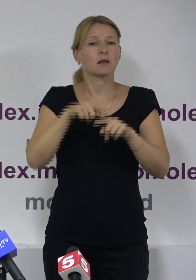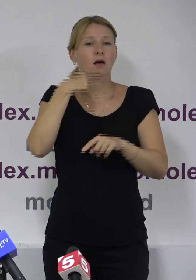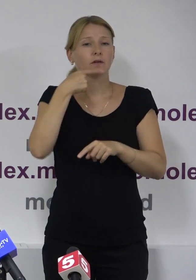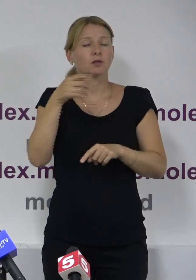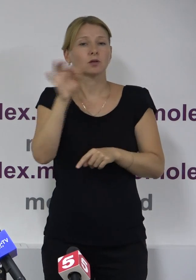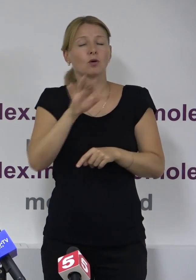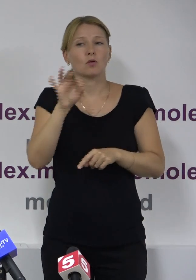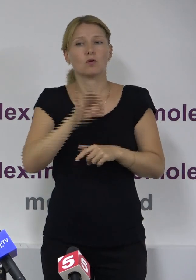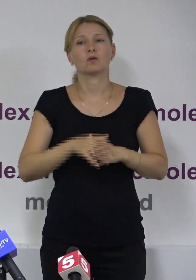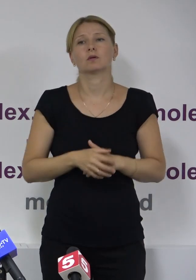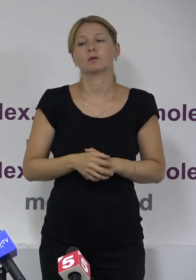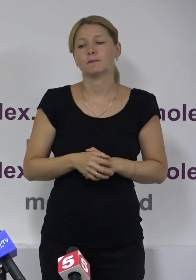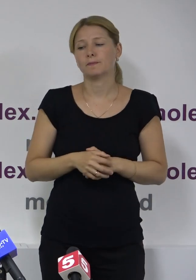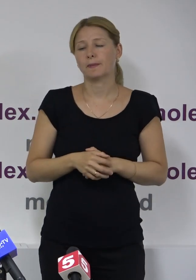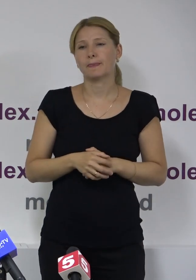Este vorba despre